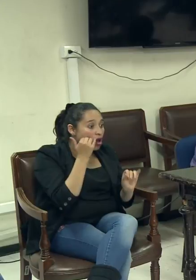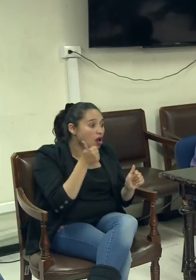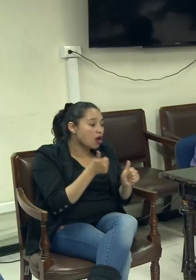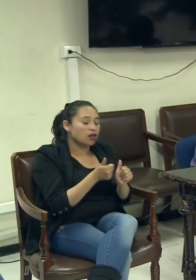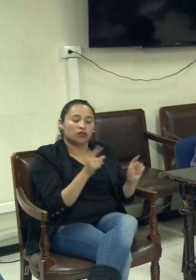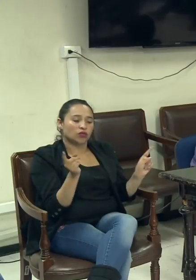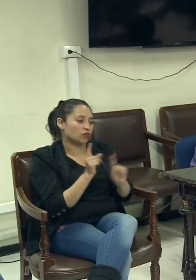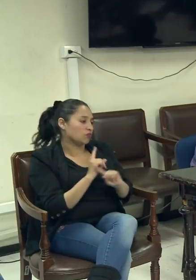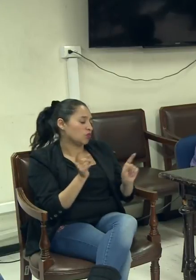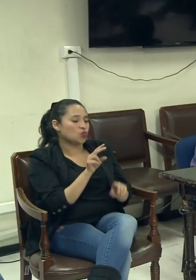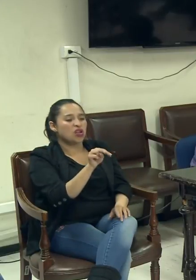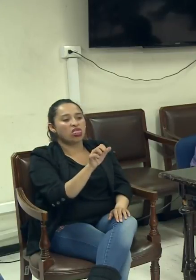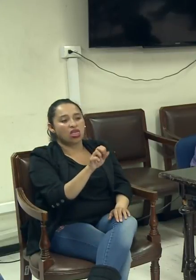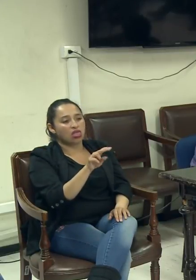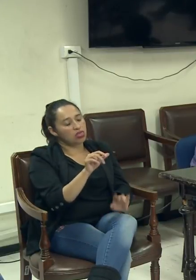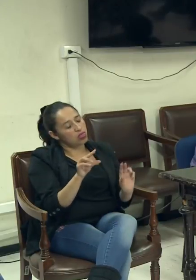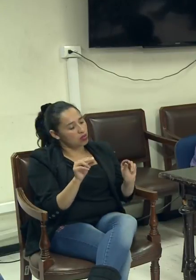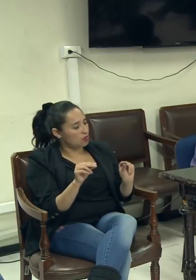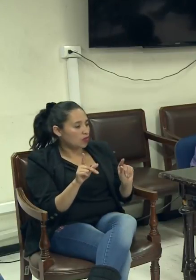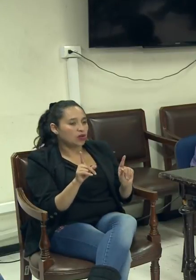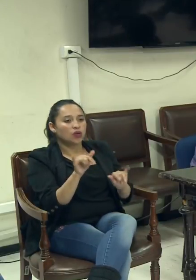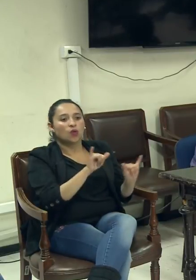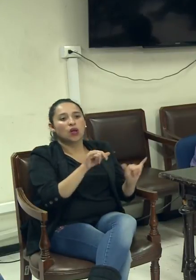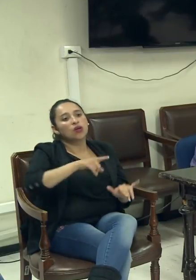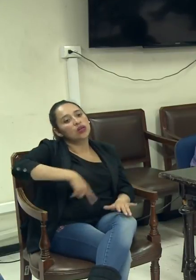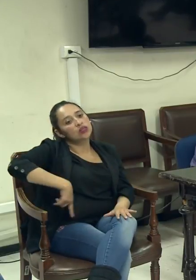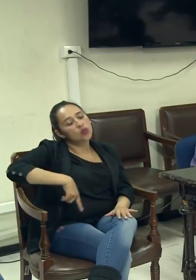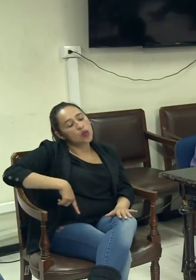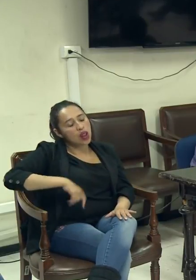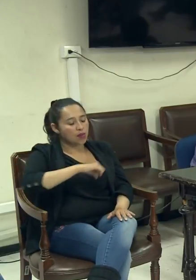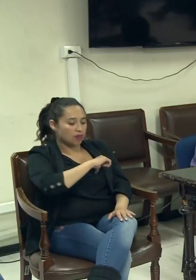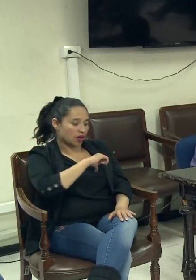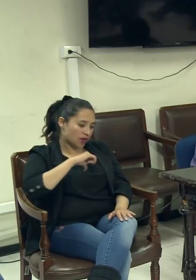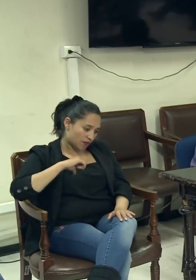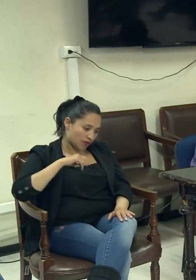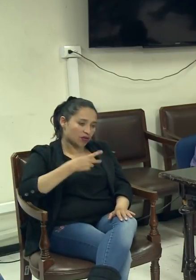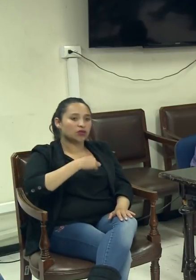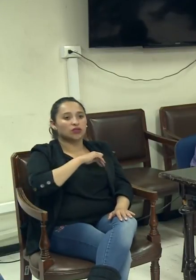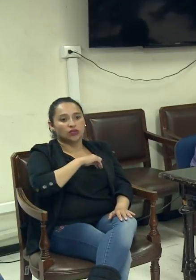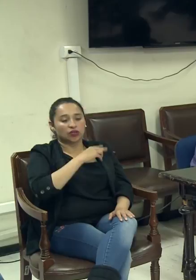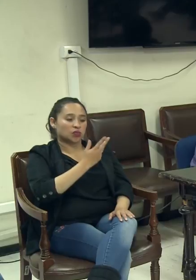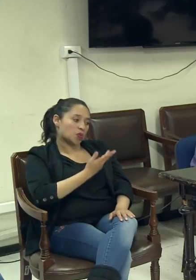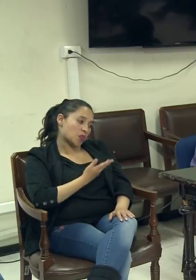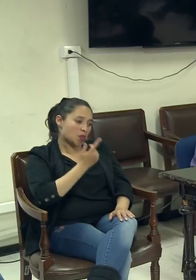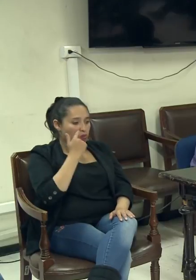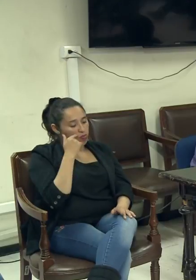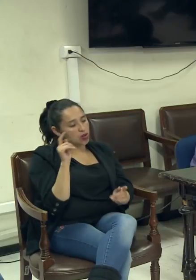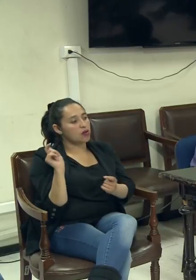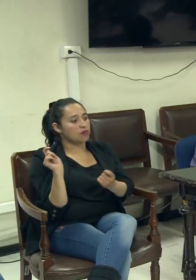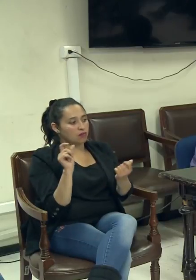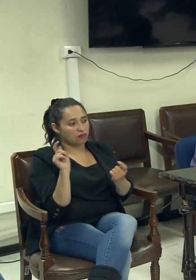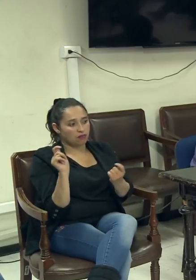y finalmente era una escuela privada, entonces, era una escuela que manteníamos las madres y los padres,